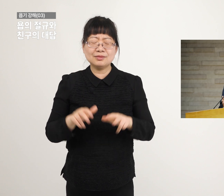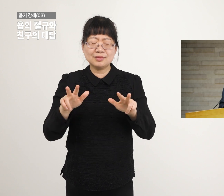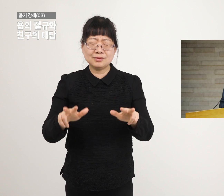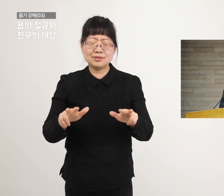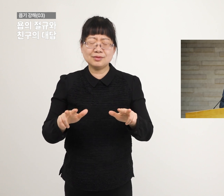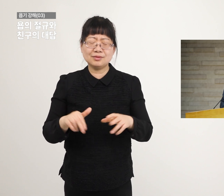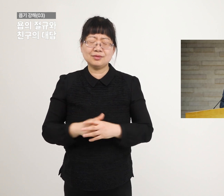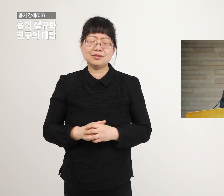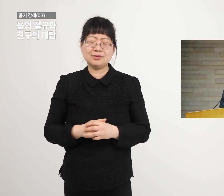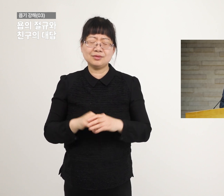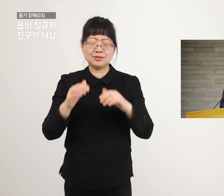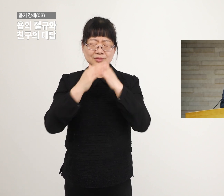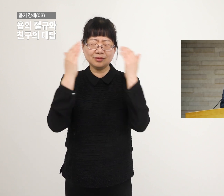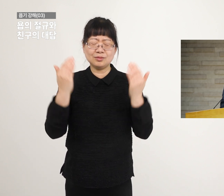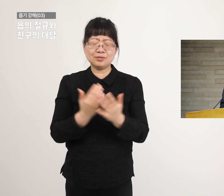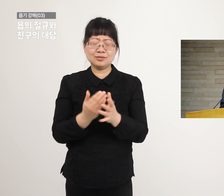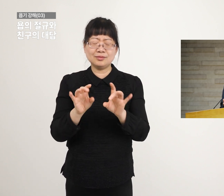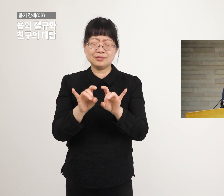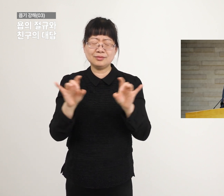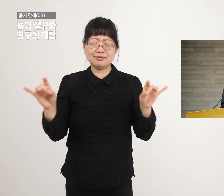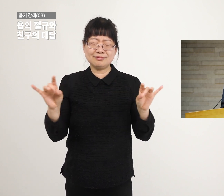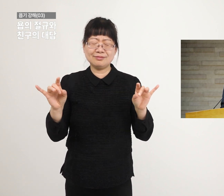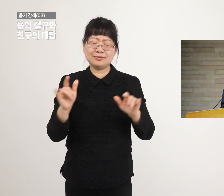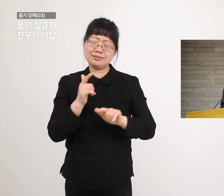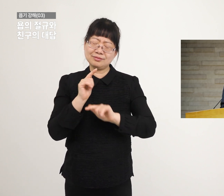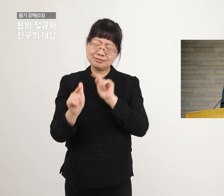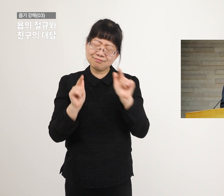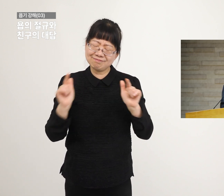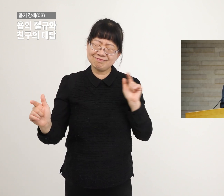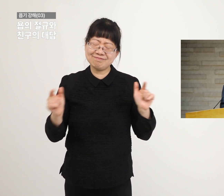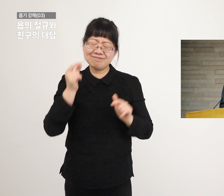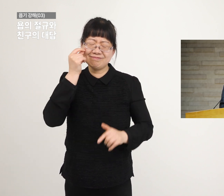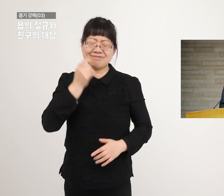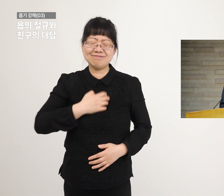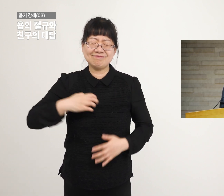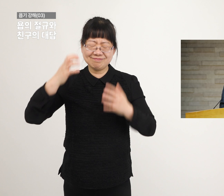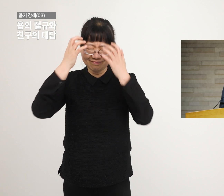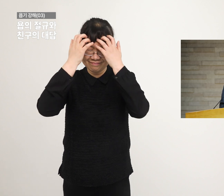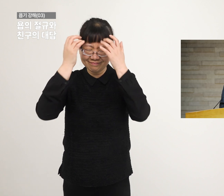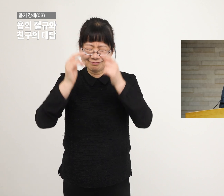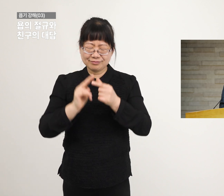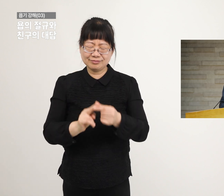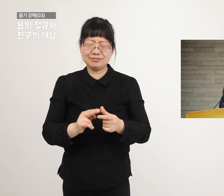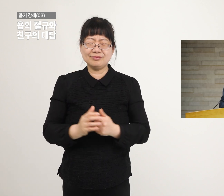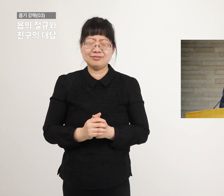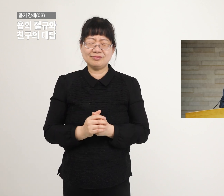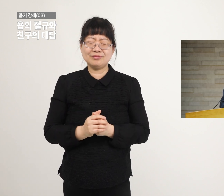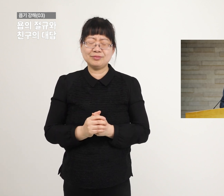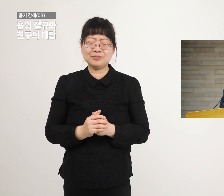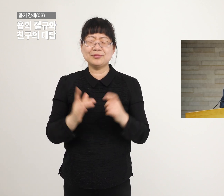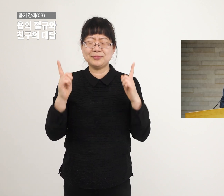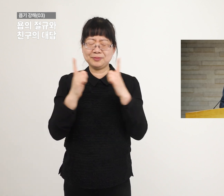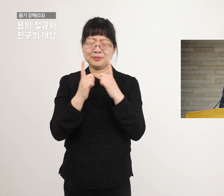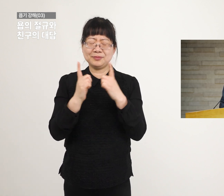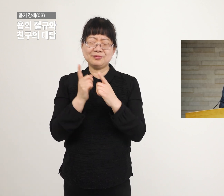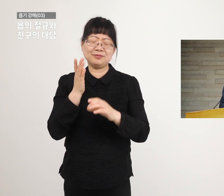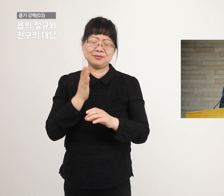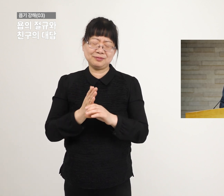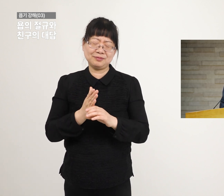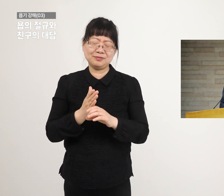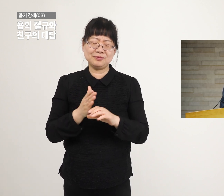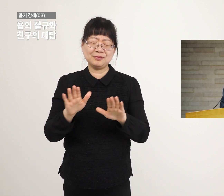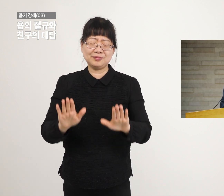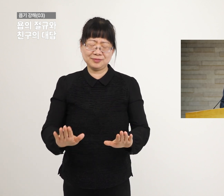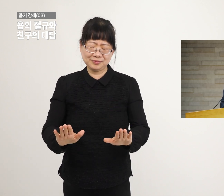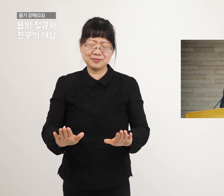지금 모두는 각자 다양한 슬픔과 고통과 마주하고 있습니다.